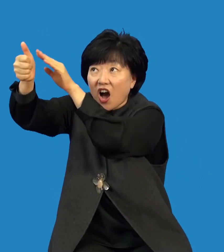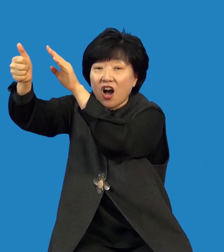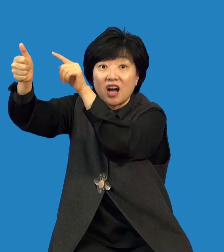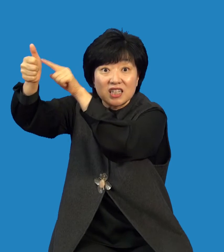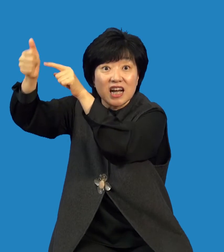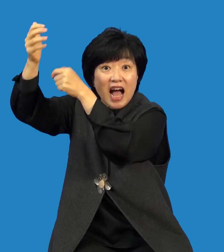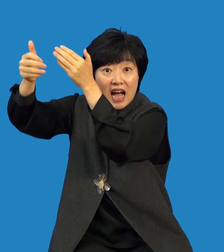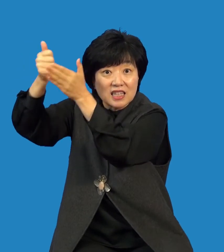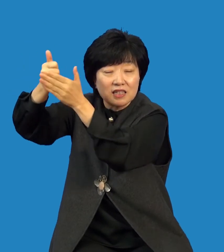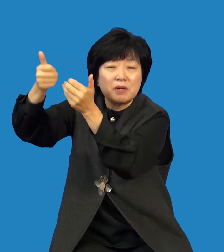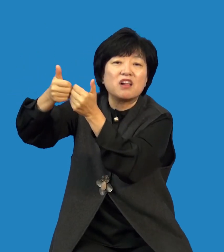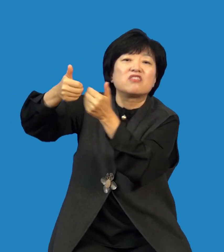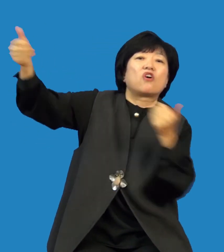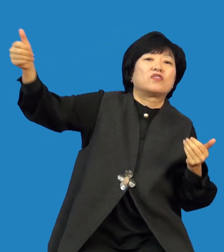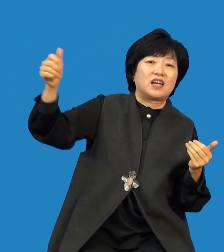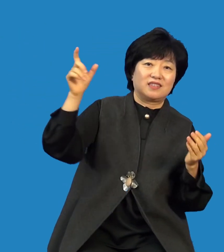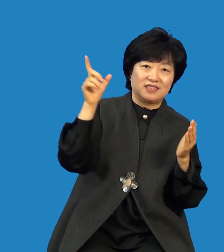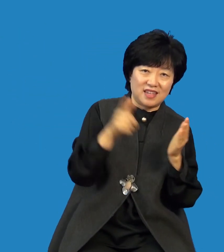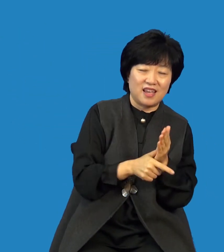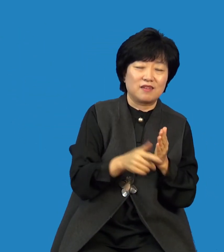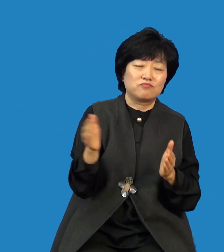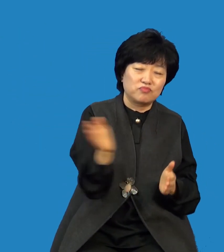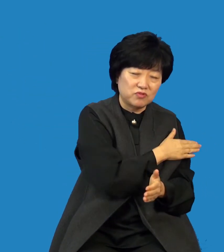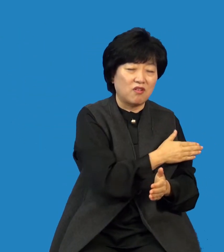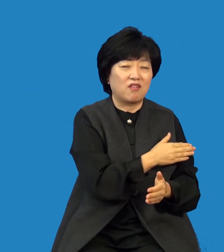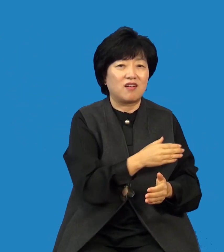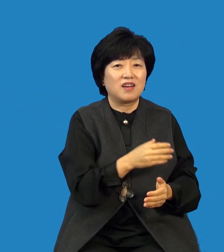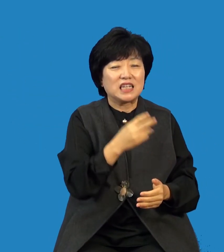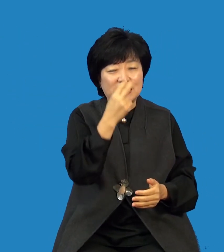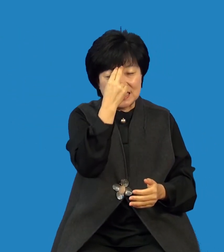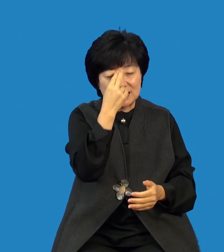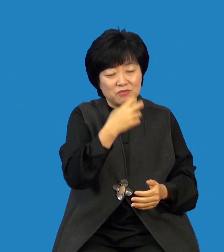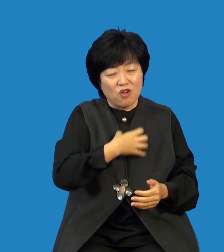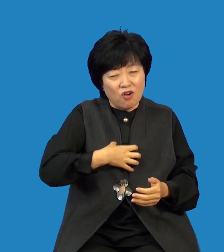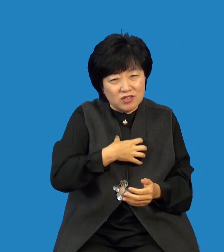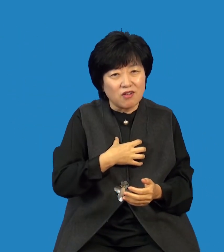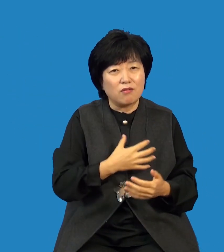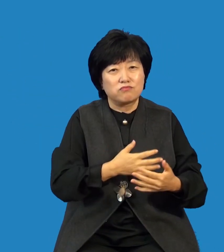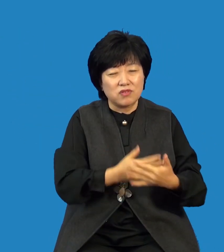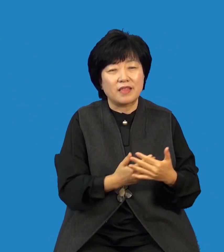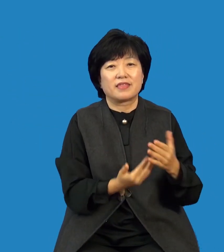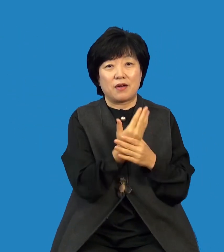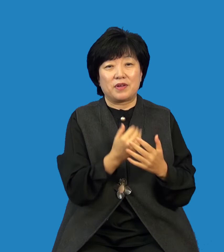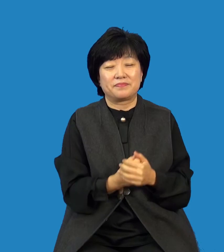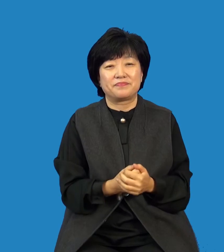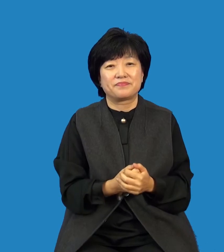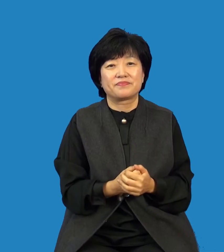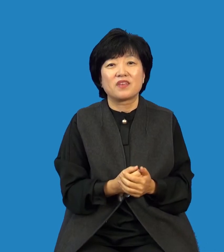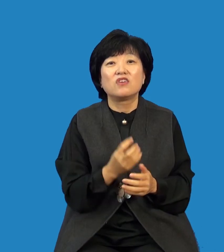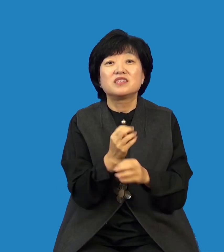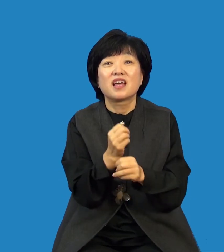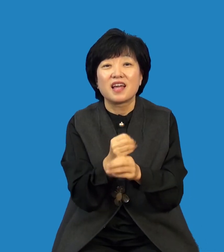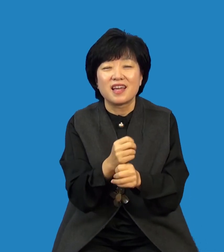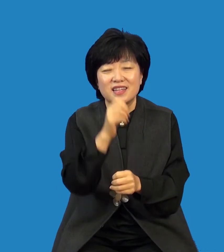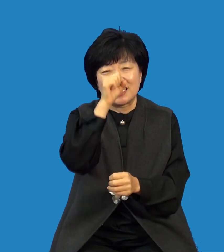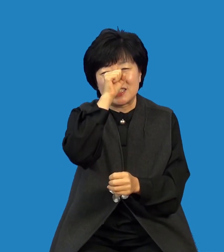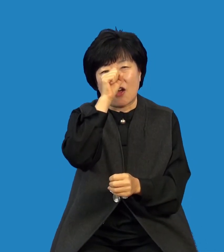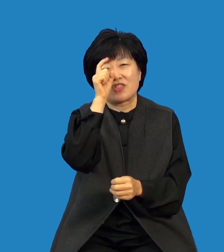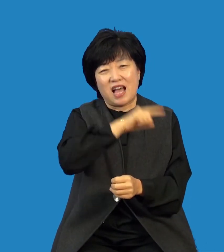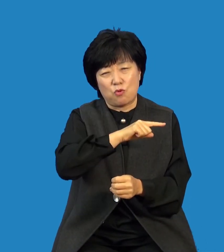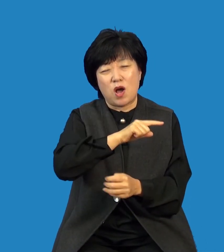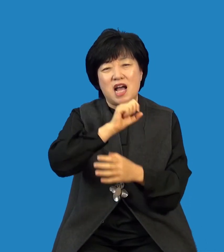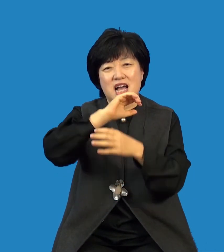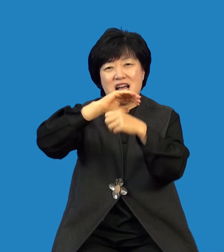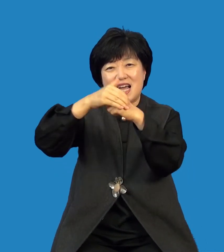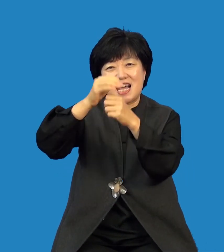여러분이 잘 아시는 선악과 사건이지요. 선과 악을 알게 하는 그 나무 열매, 하나님이 먹지 말라고 한 그 나무 열매를 따먹고 이제 에덴을